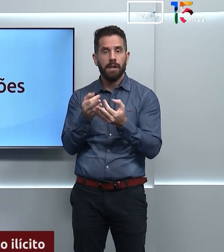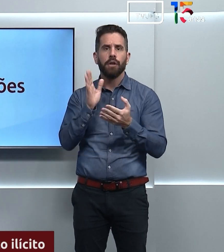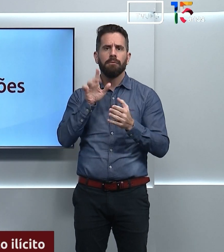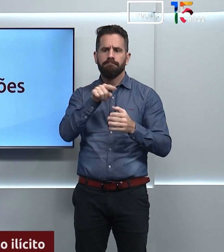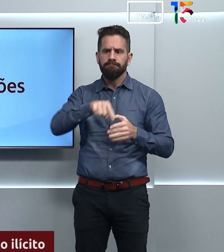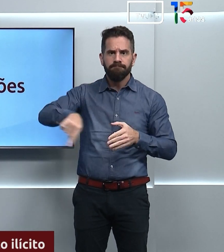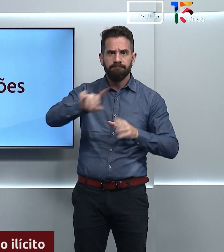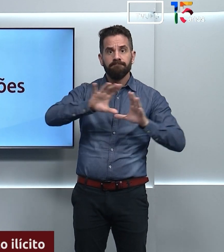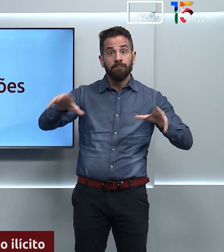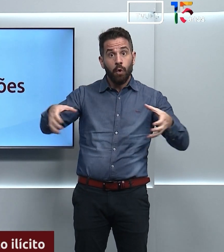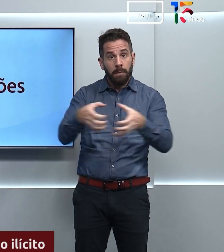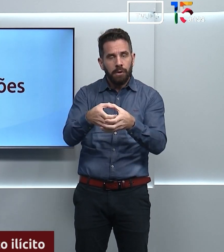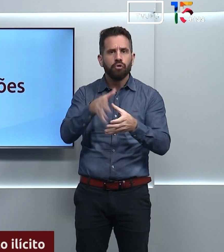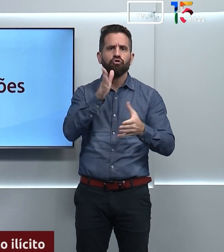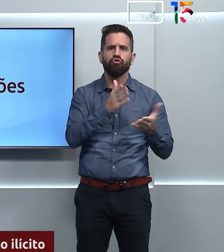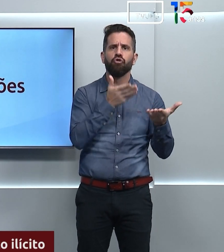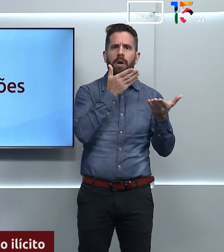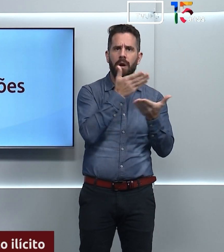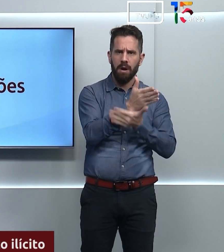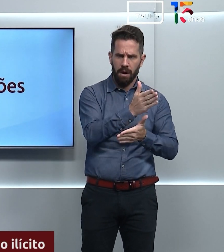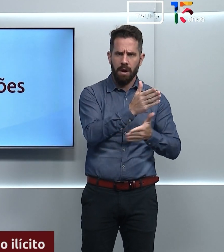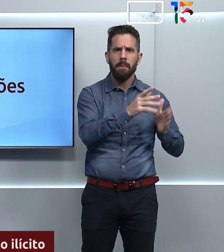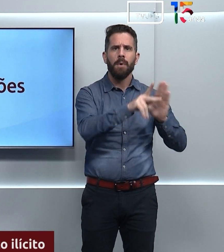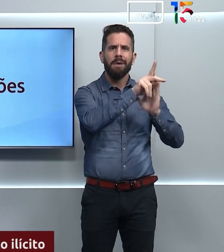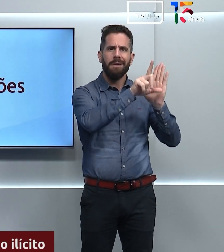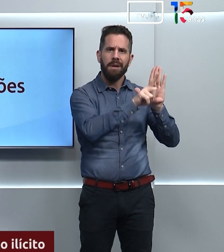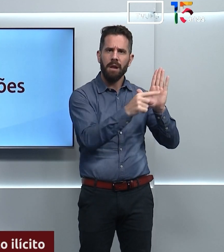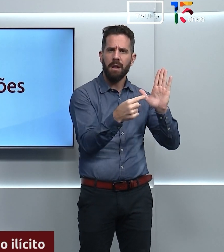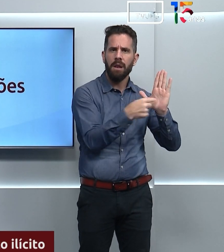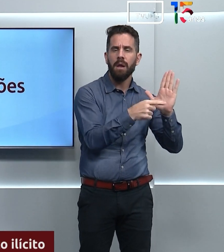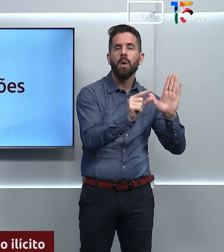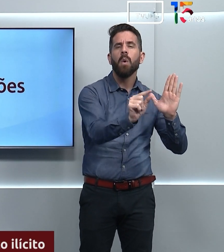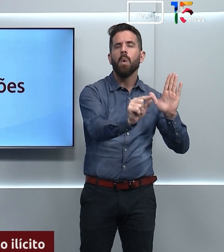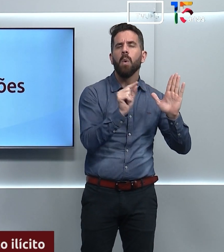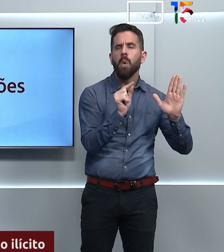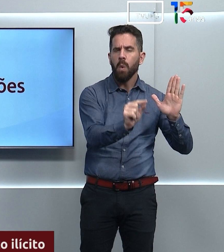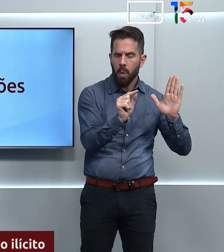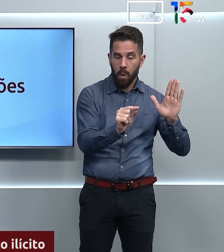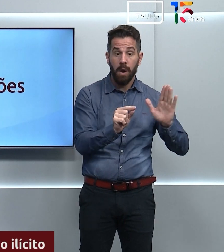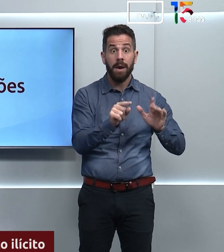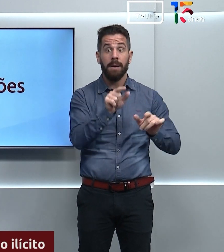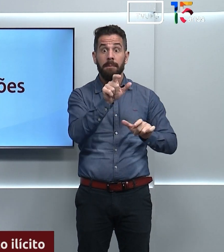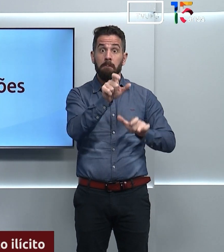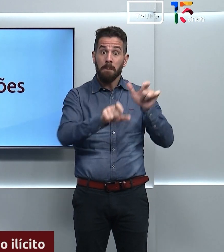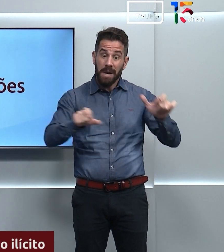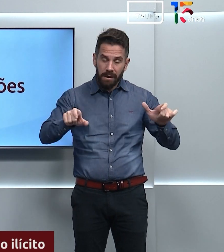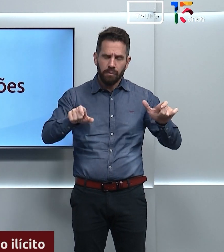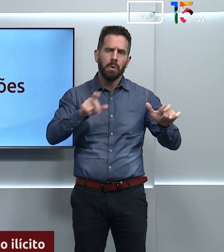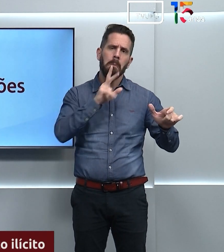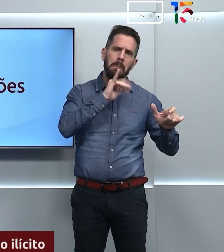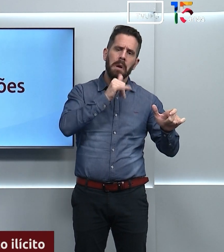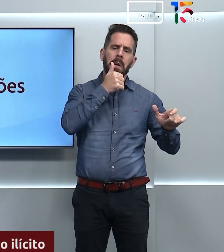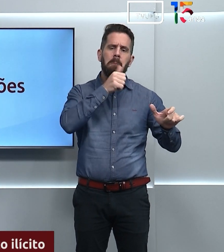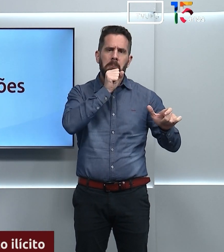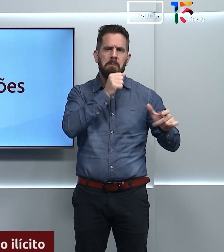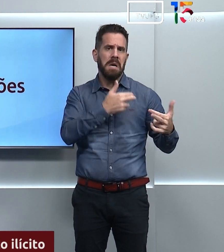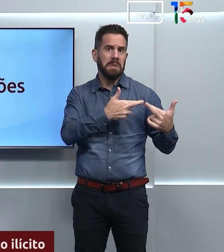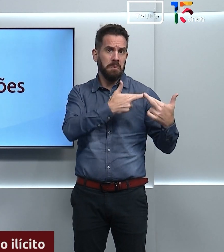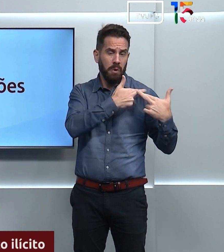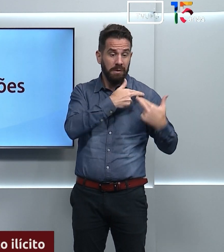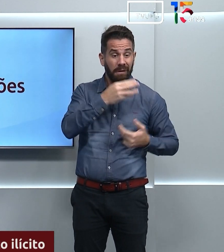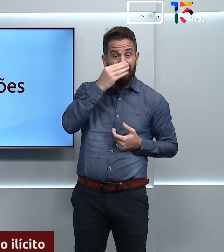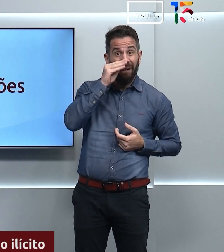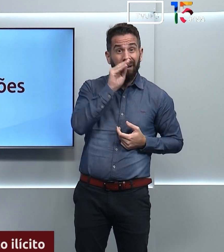de lei que torna ato ilícito o abandono afetivo de filhos por pai, mãe